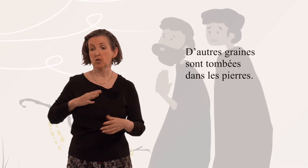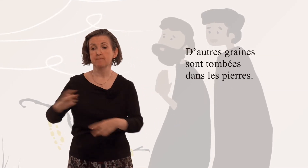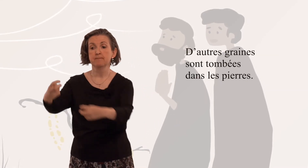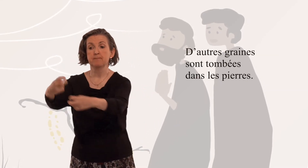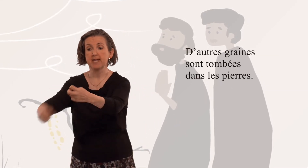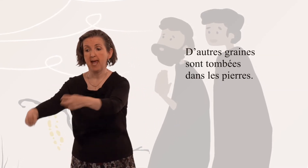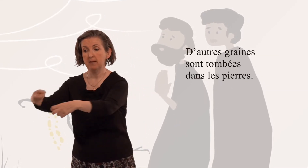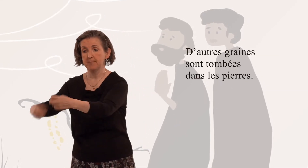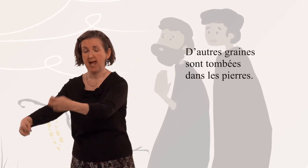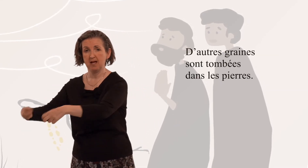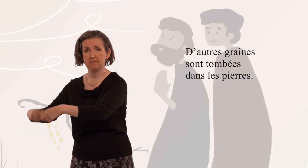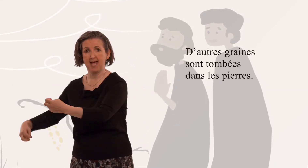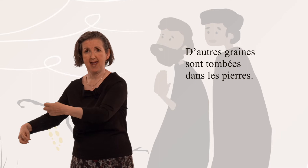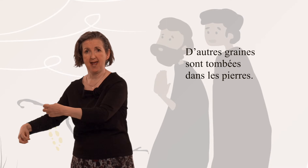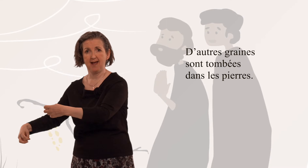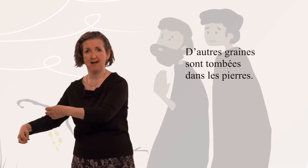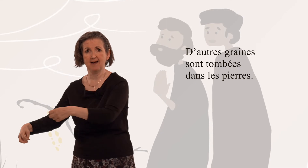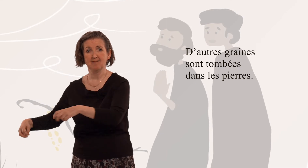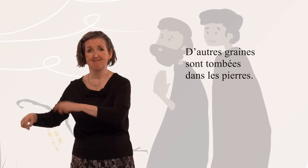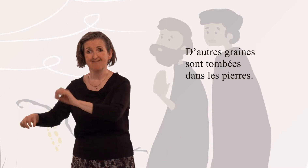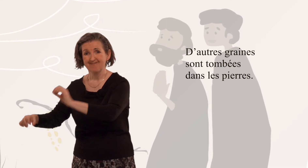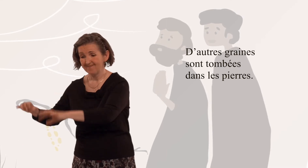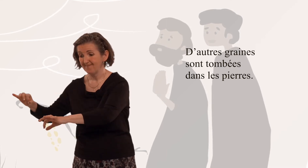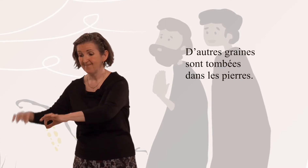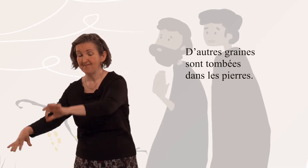D'autres graines sont tombées dans les pierres.